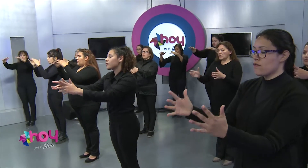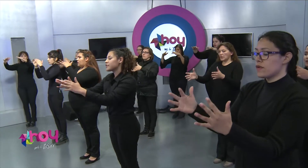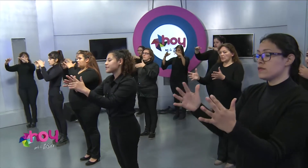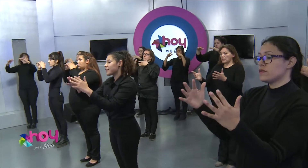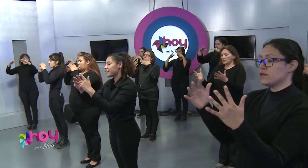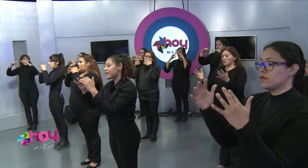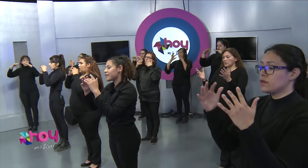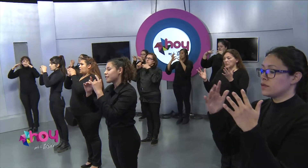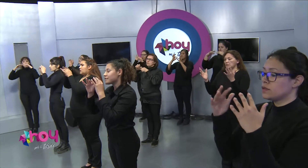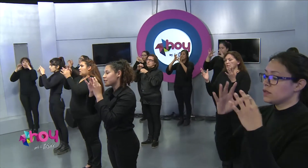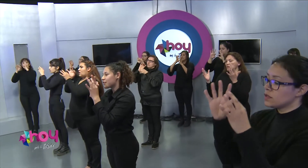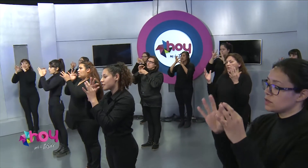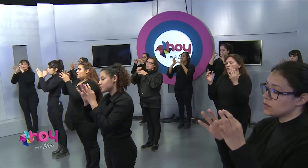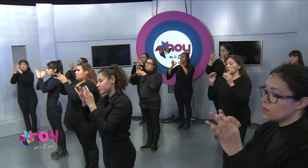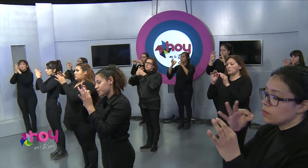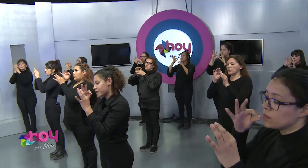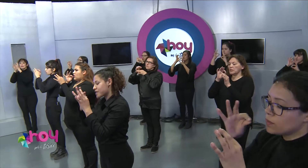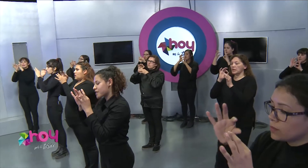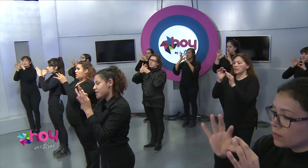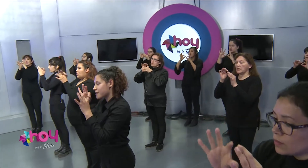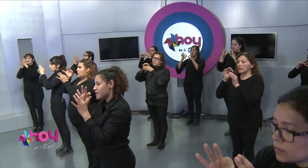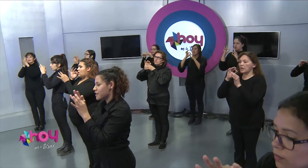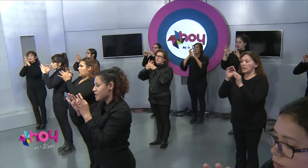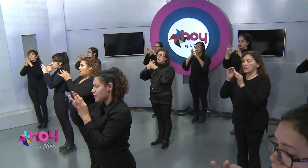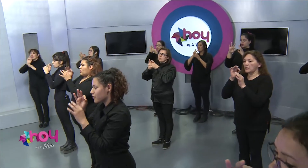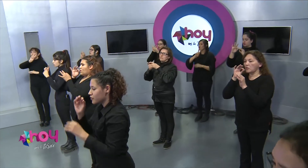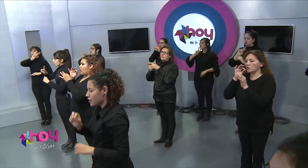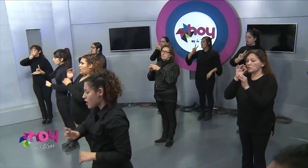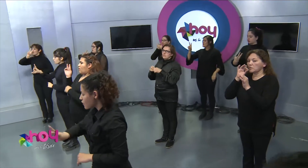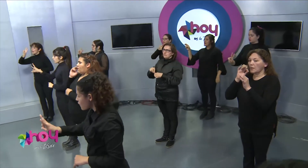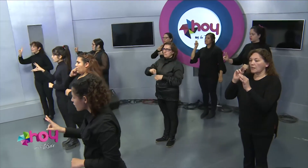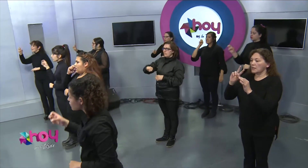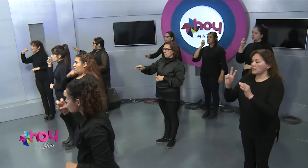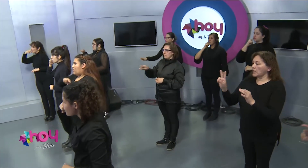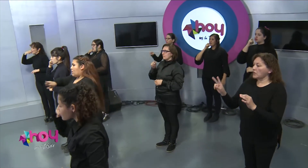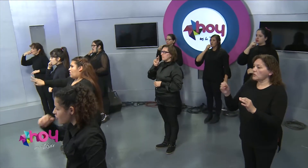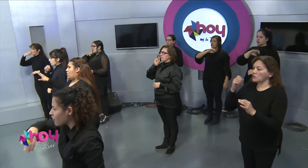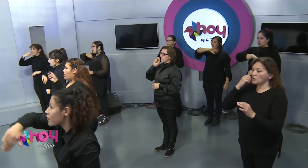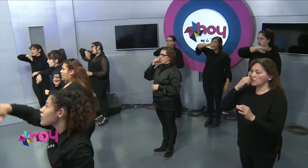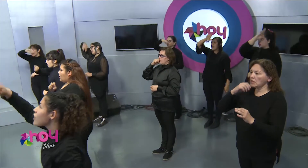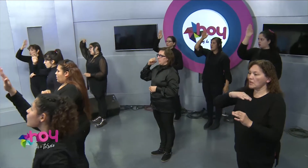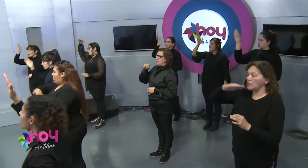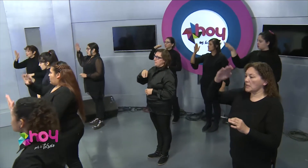ofrece agradecida sus viñedos, Valle Viejo de la Cuesta,